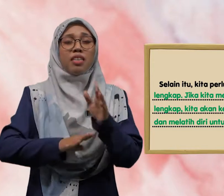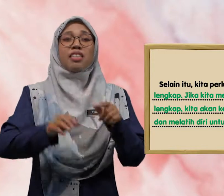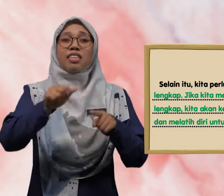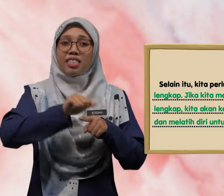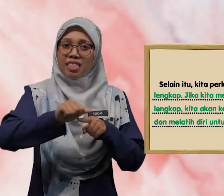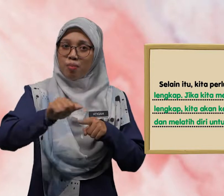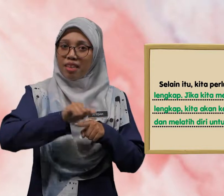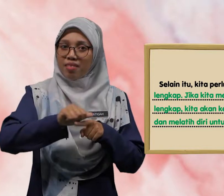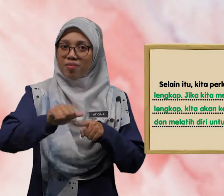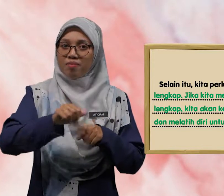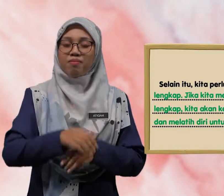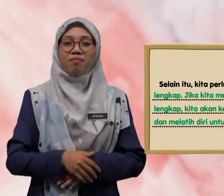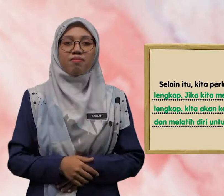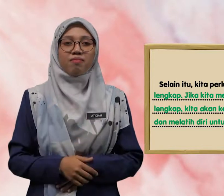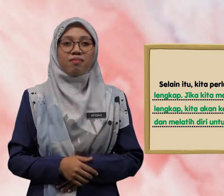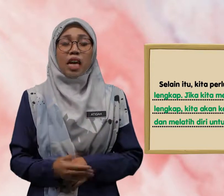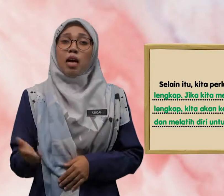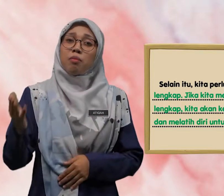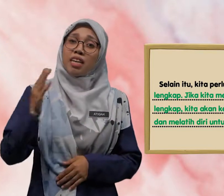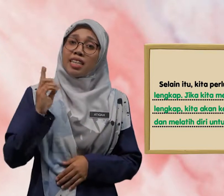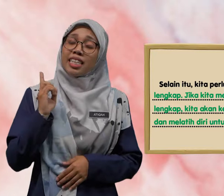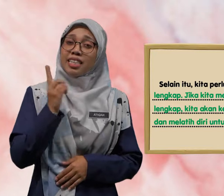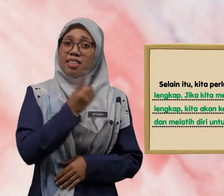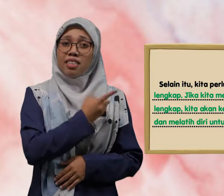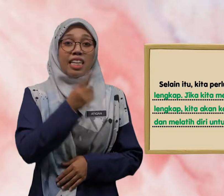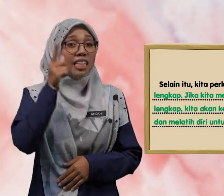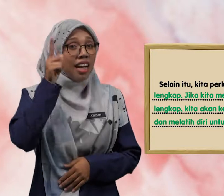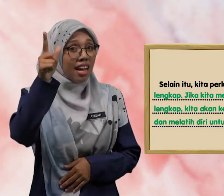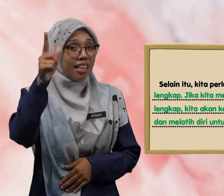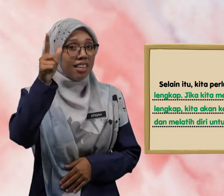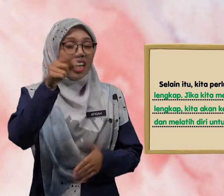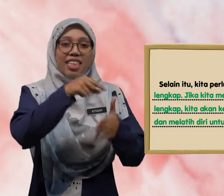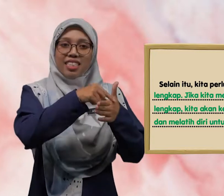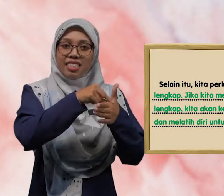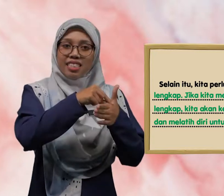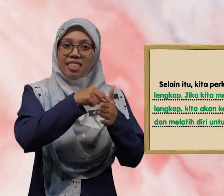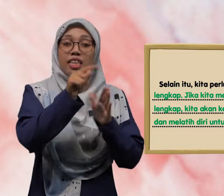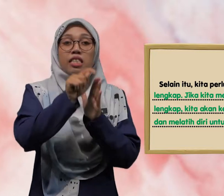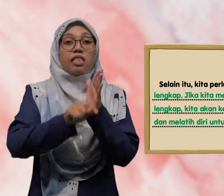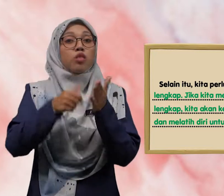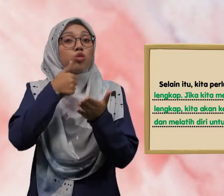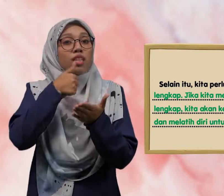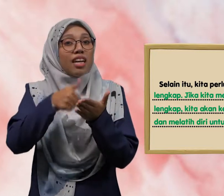berdisiplin Mari kita di Hai isi tersurat